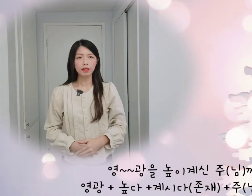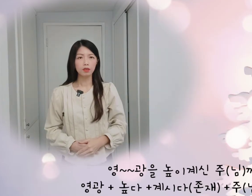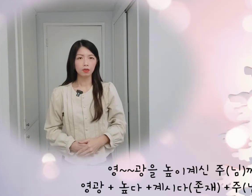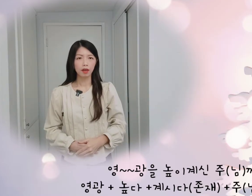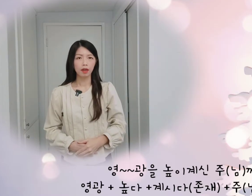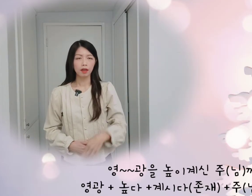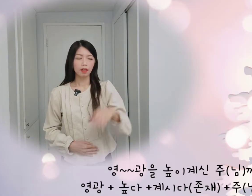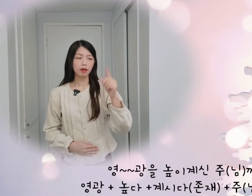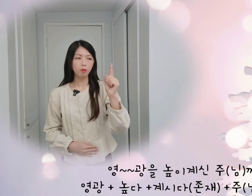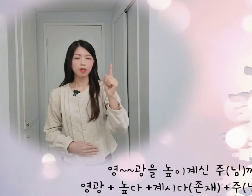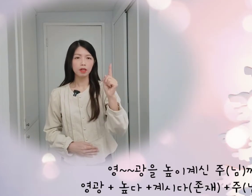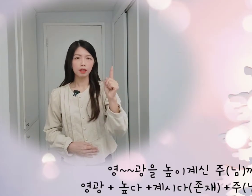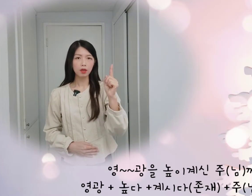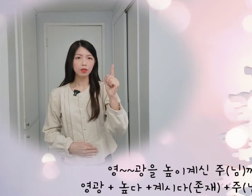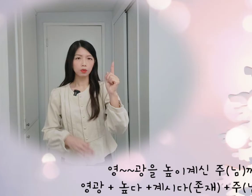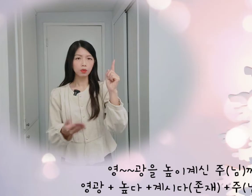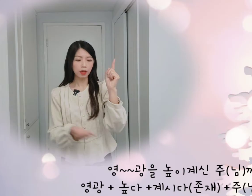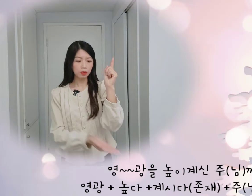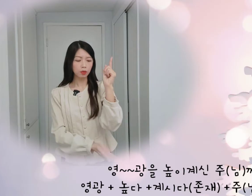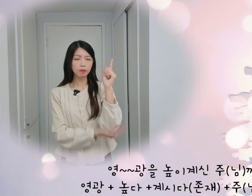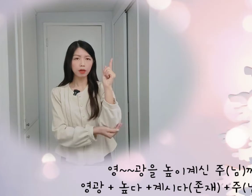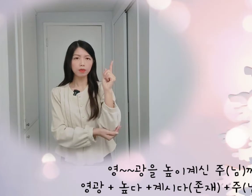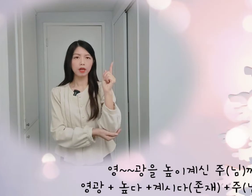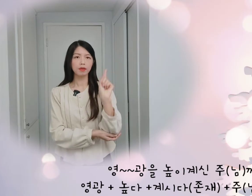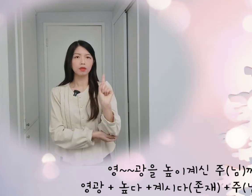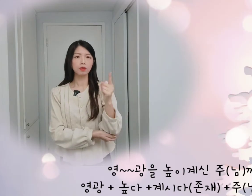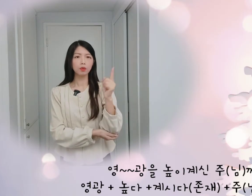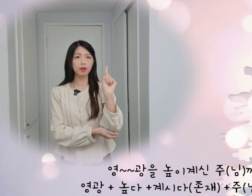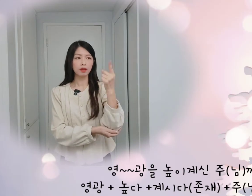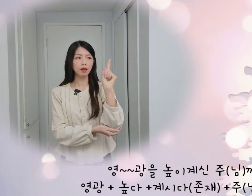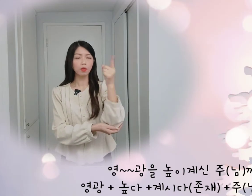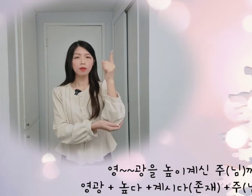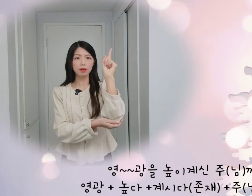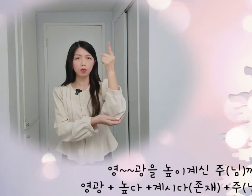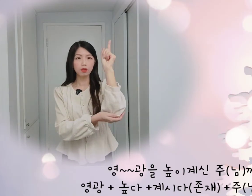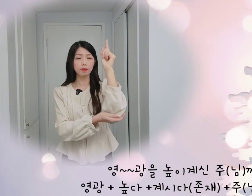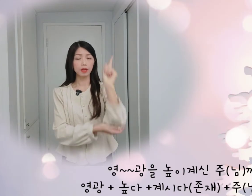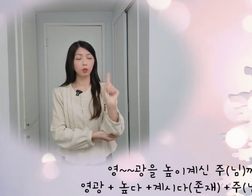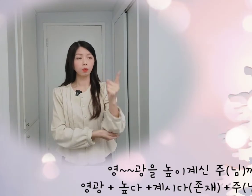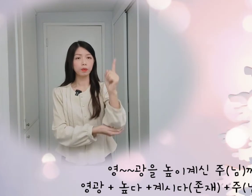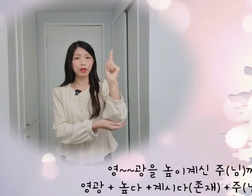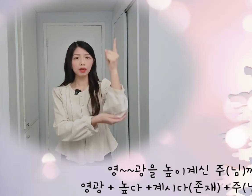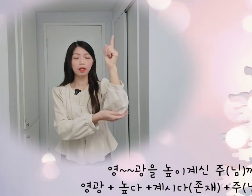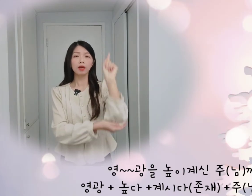높이 계신 주께 검지를 이렇게 세우시고 다른 손은 팔꿈치 잡아주시고 손을 이렇게 돌리면서 올려주시면